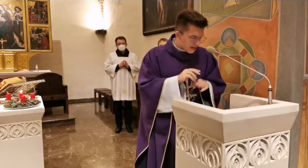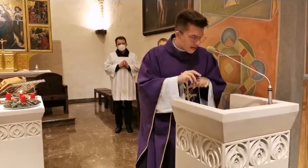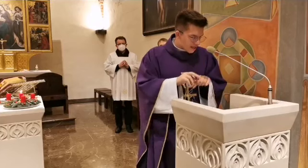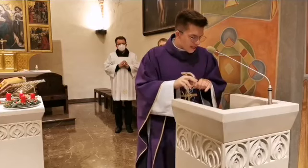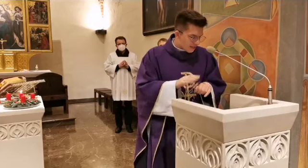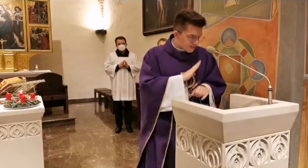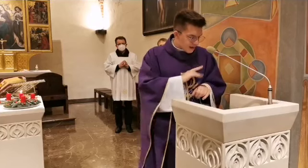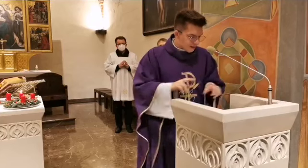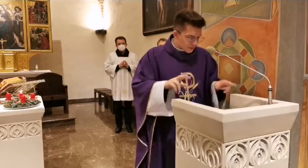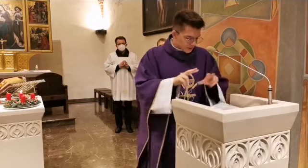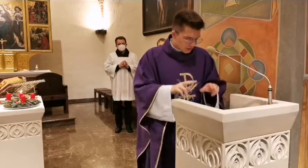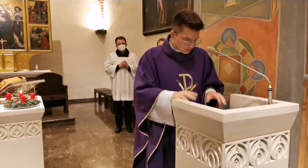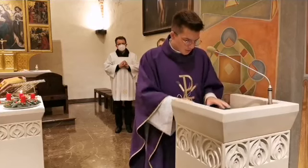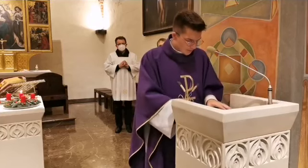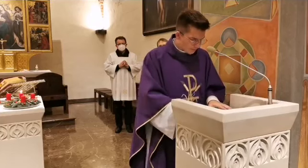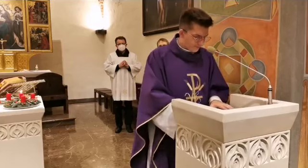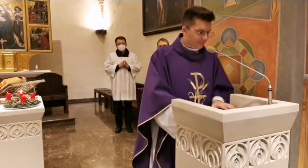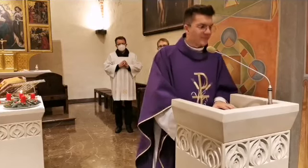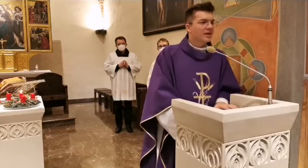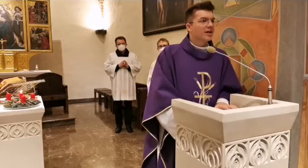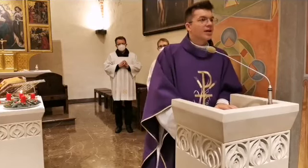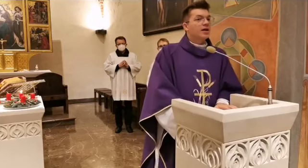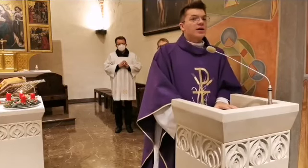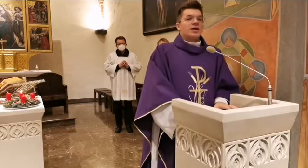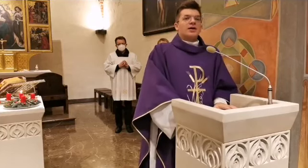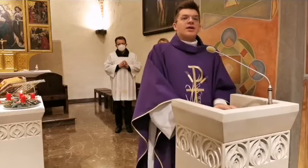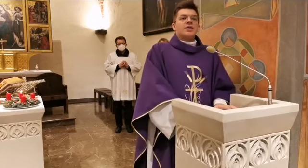i za zmarłych z rodziny.